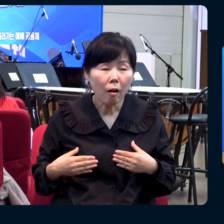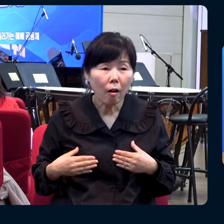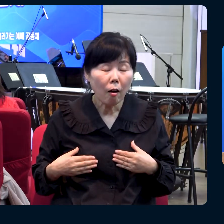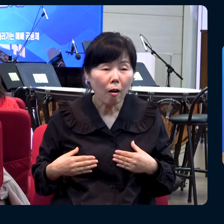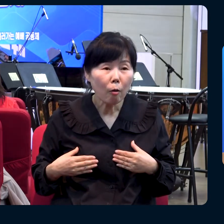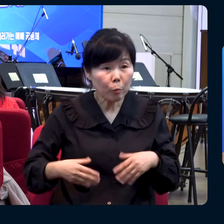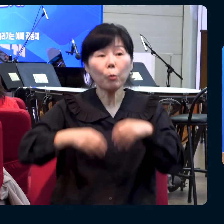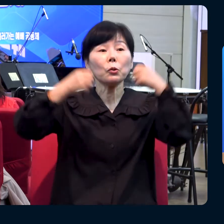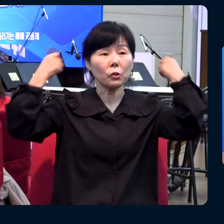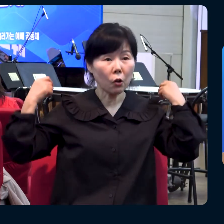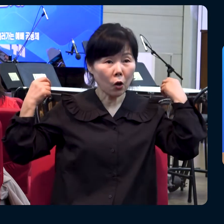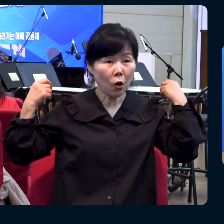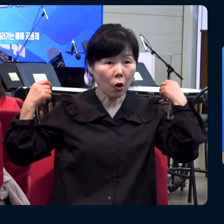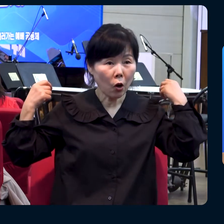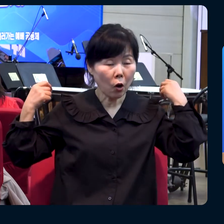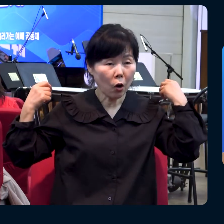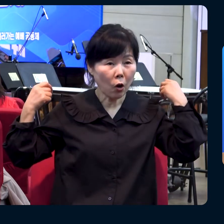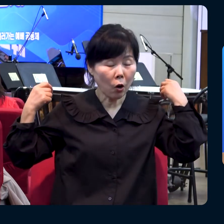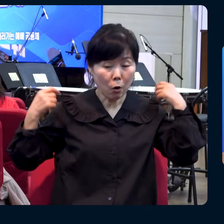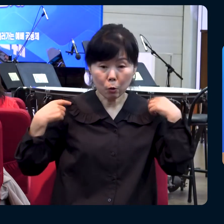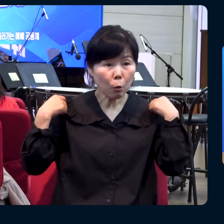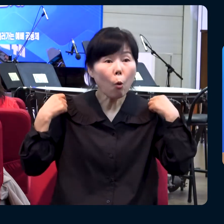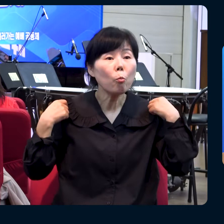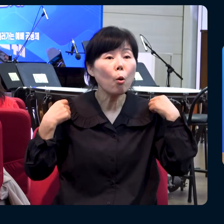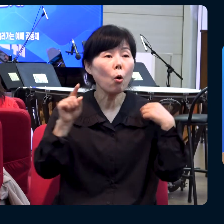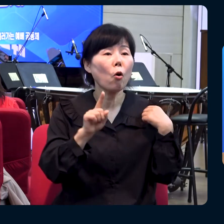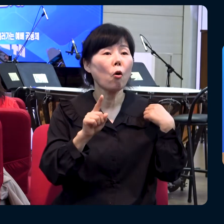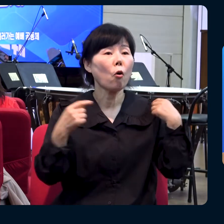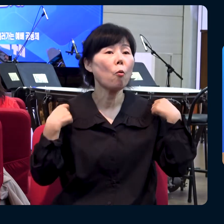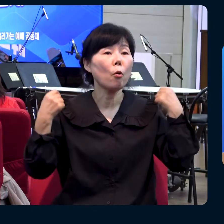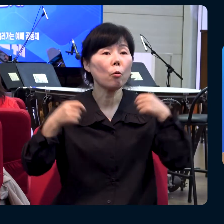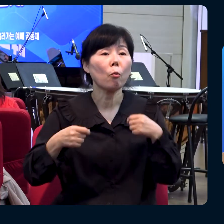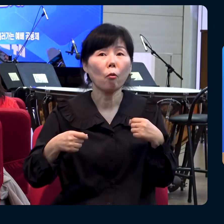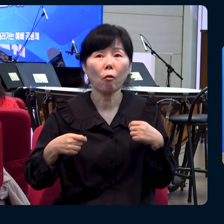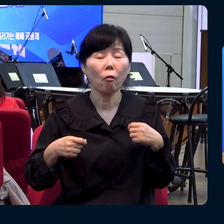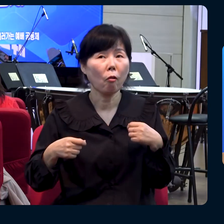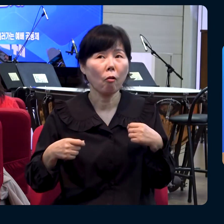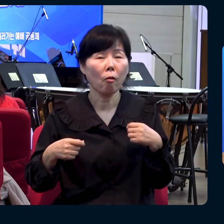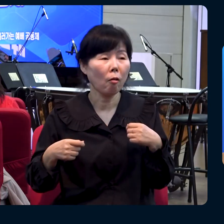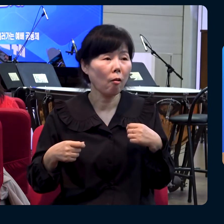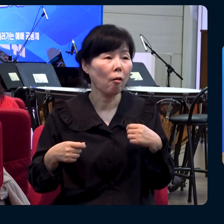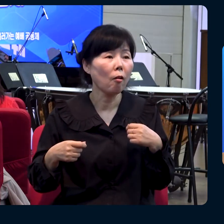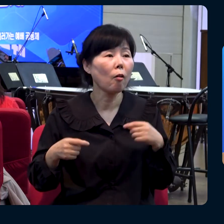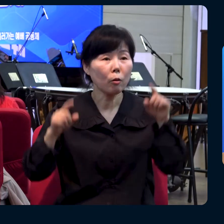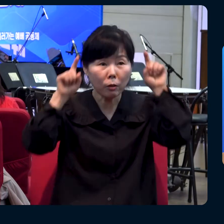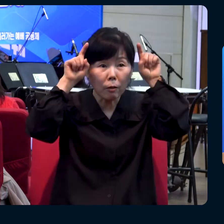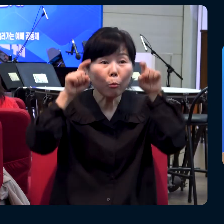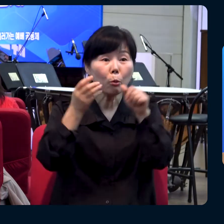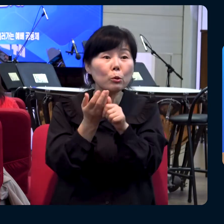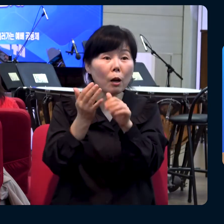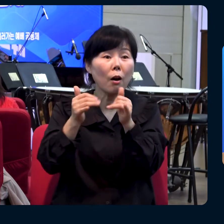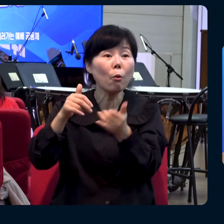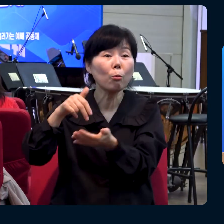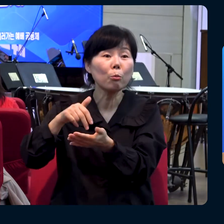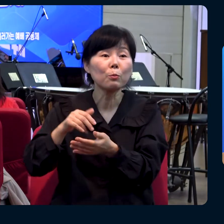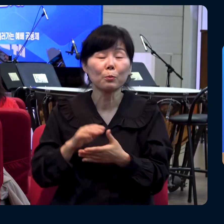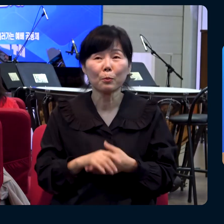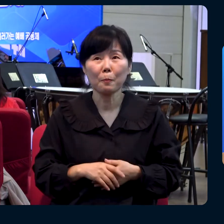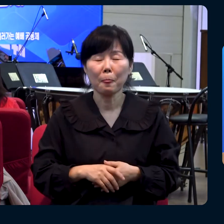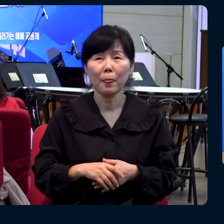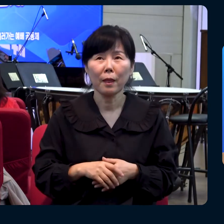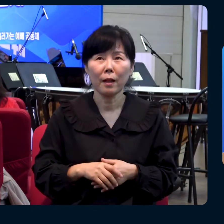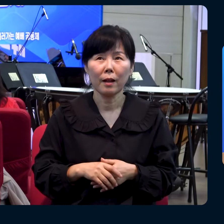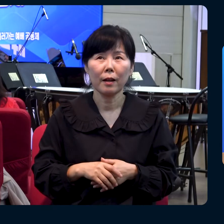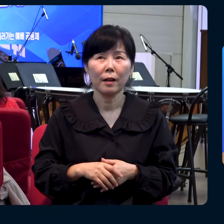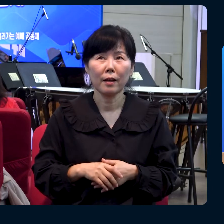뭘 입고 나간 거예요? 목동의 옷을 입은 거예요. 근데 주님은 우리에게 정말 가르쳐주기 원하는 게